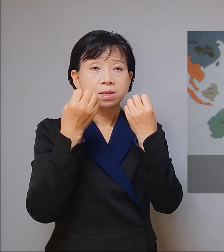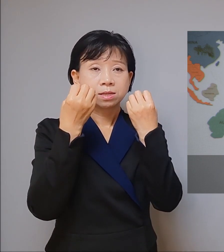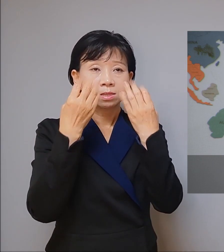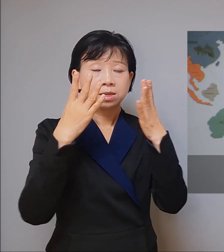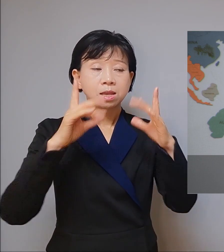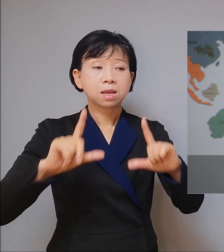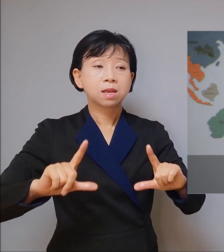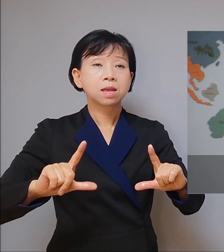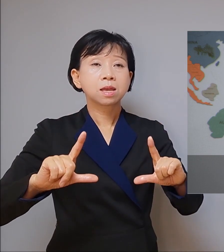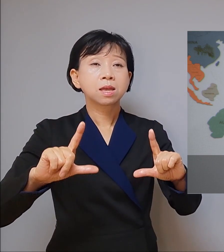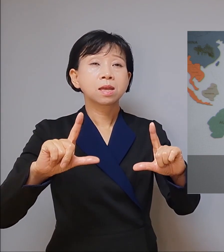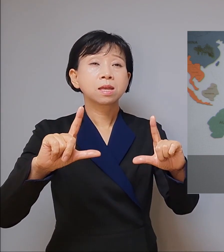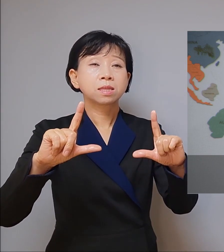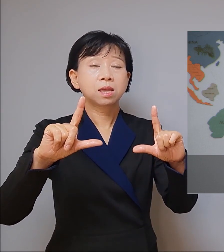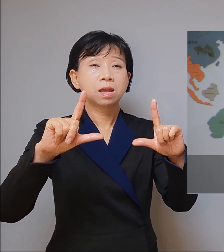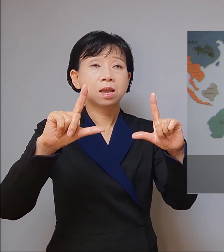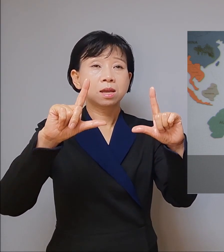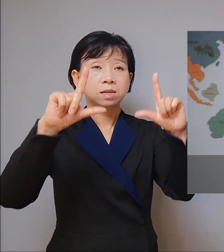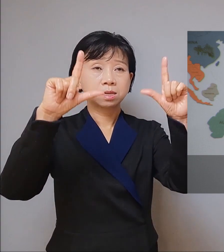광명한